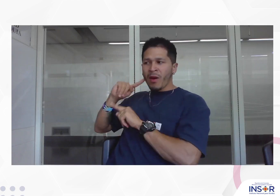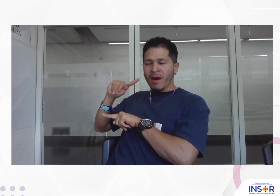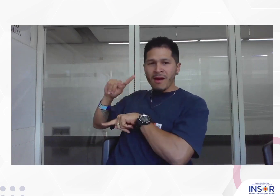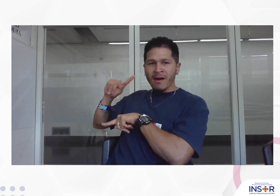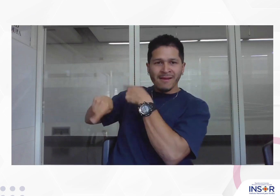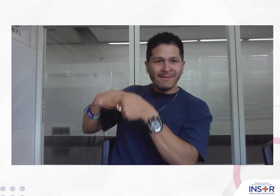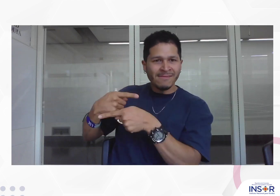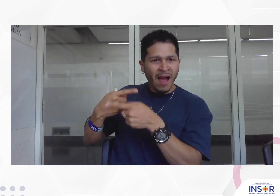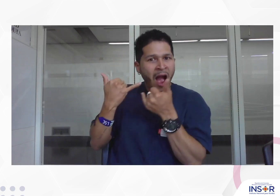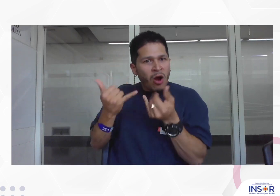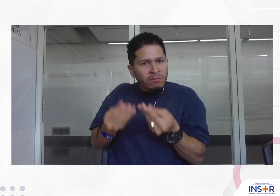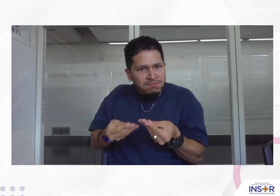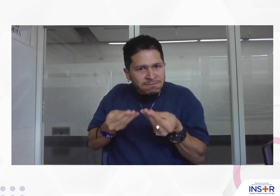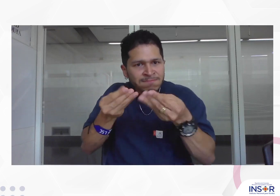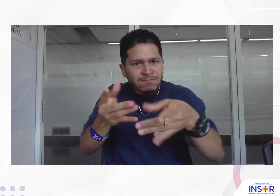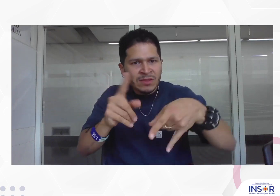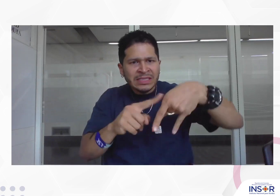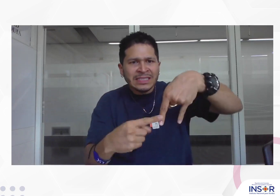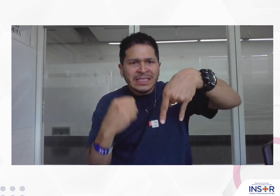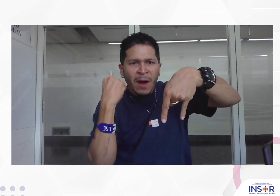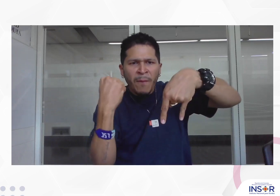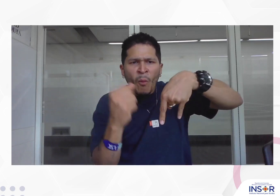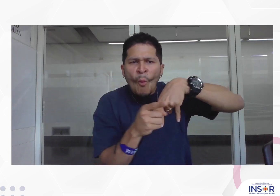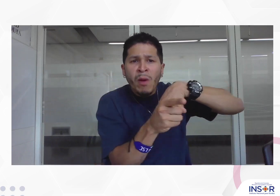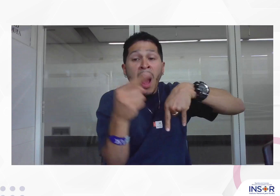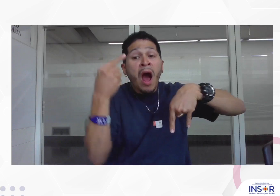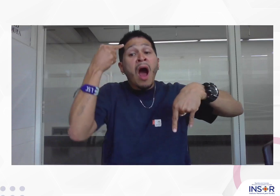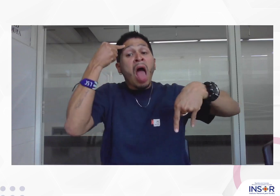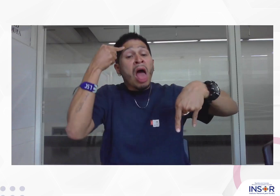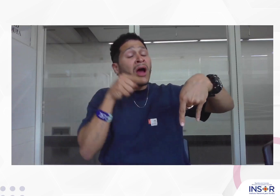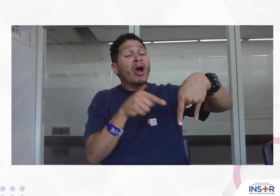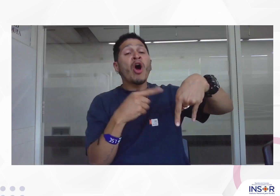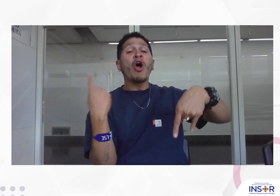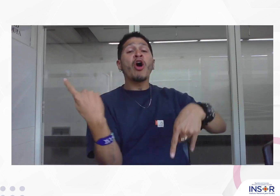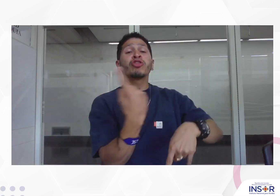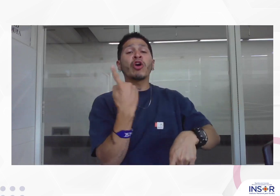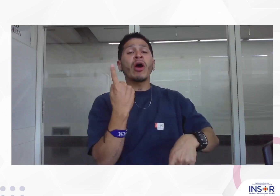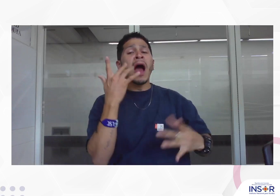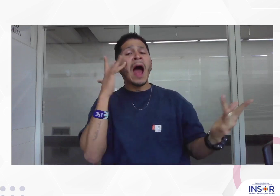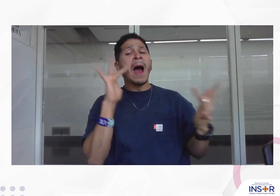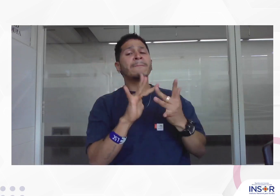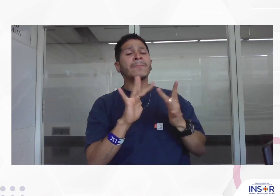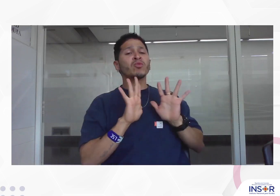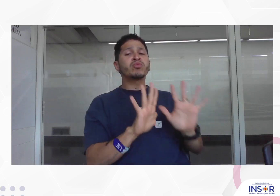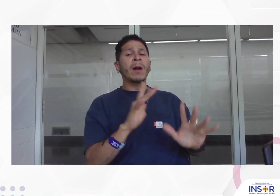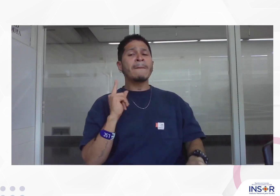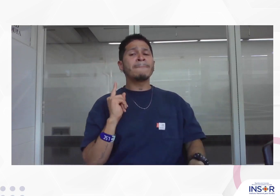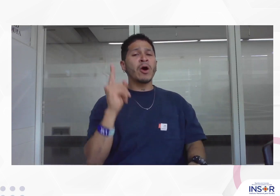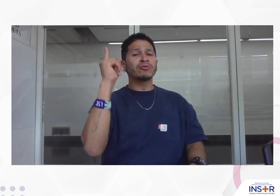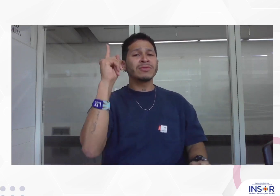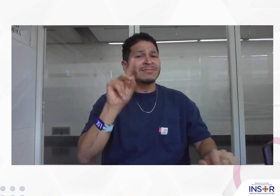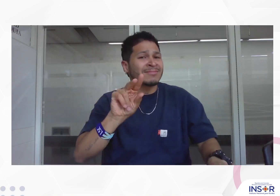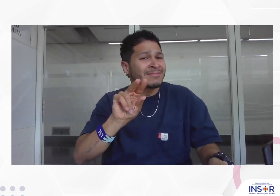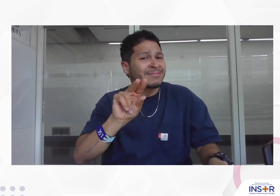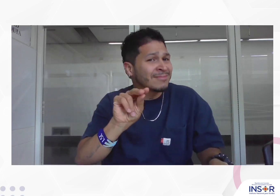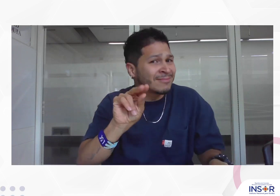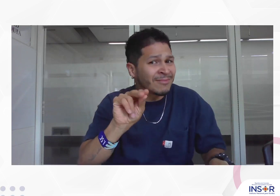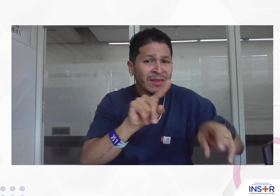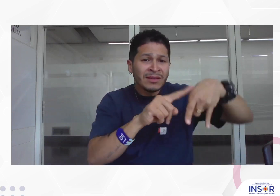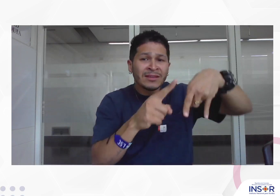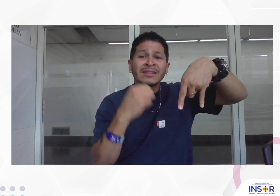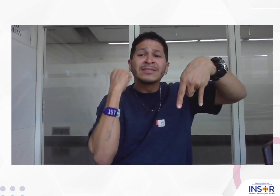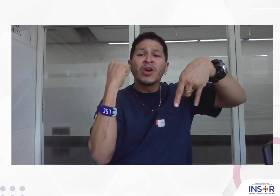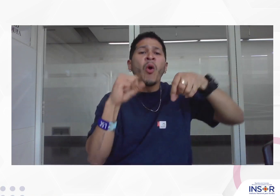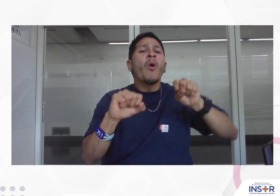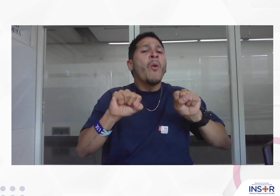en Francia y muchas personas de diferentes generaciones se han encontrado y han generado diferentes diálogos y de todo esto se debe nutrir el